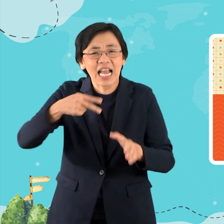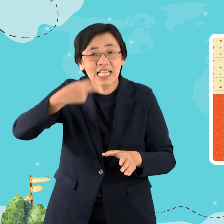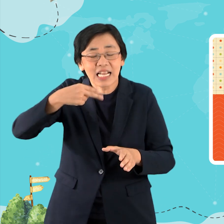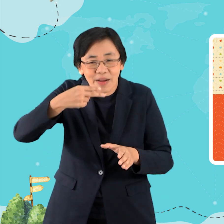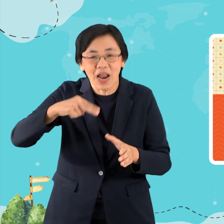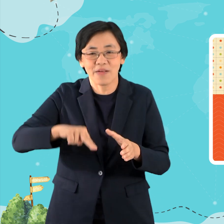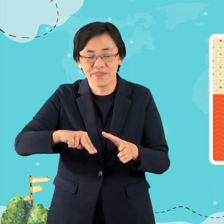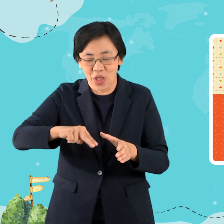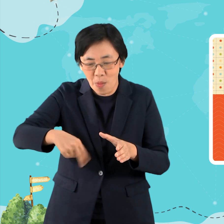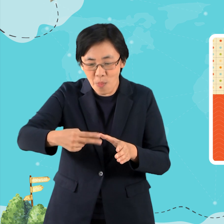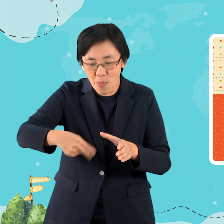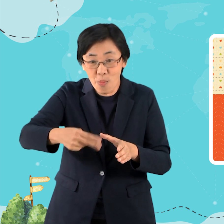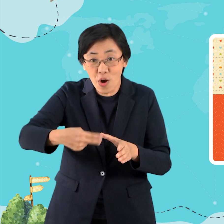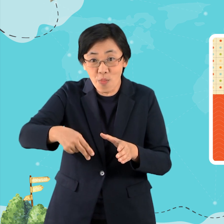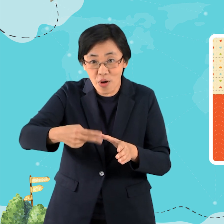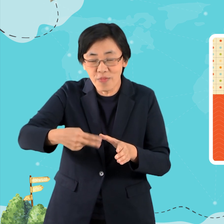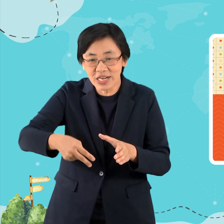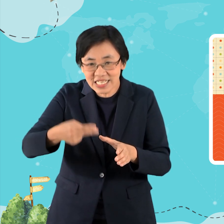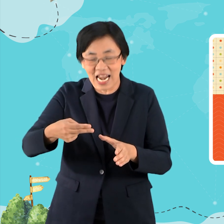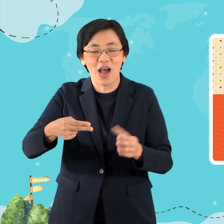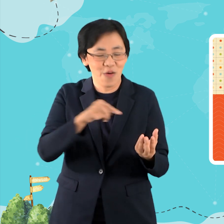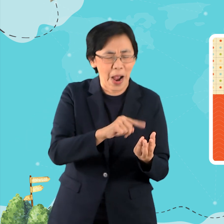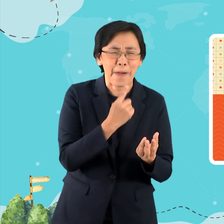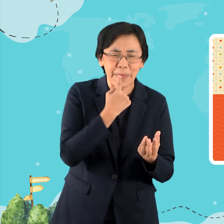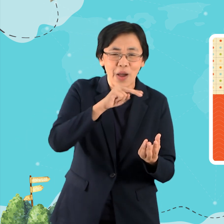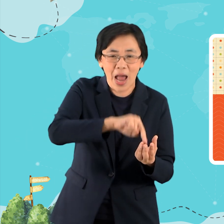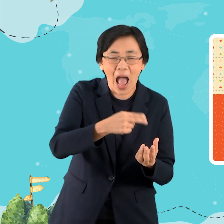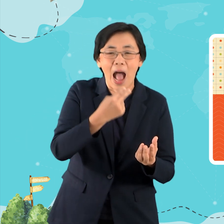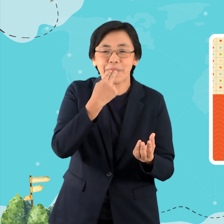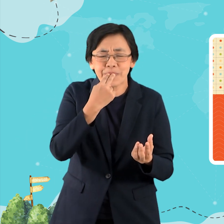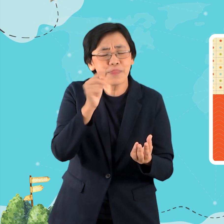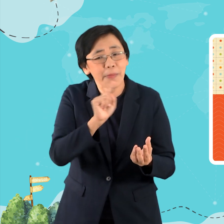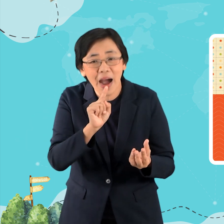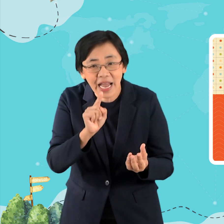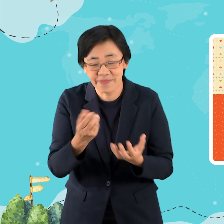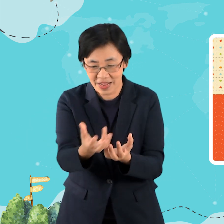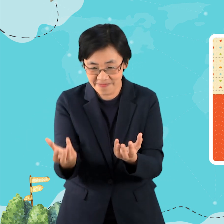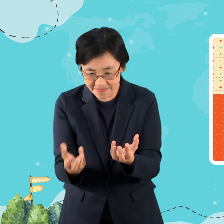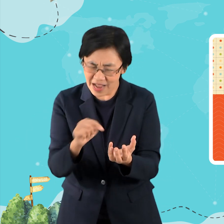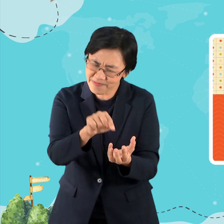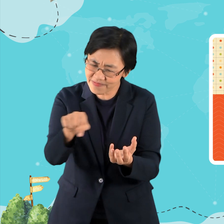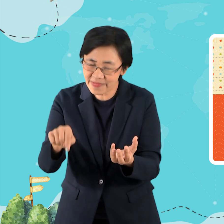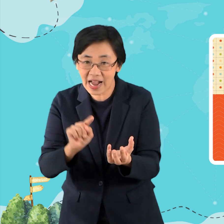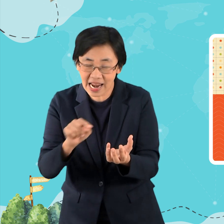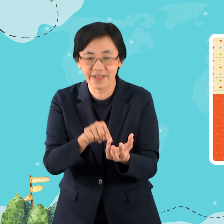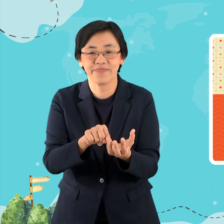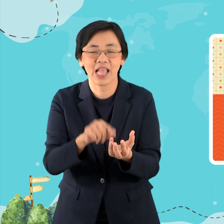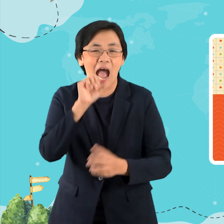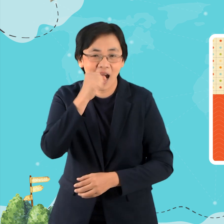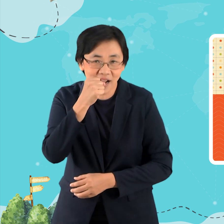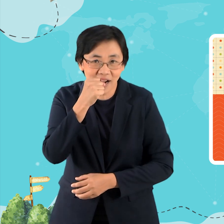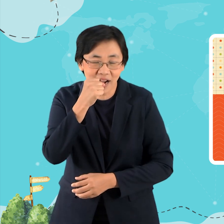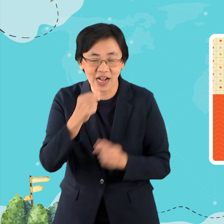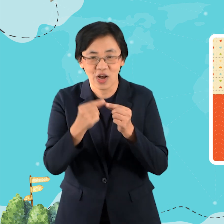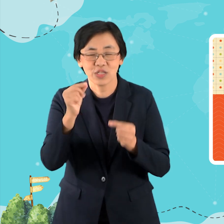ะเกียบม้วนแป้งขึ้นมาแล้วจิ้มกับซอสเปรี้ยวทานคู่กับเครื่องเคียงอีก 3-4 อย่างเช่นแตงกว